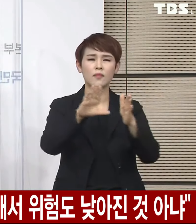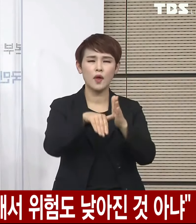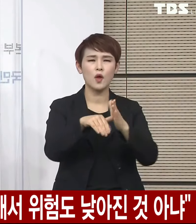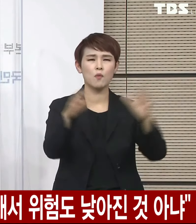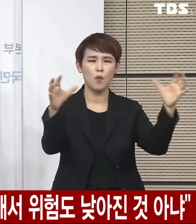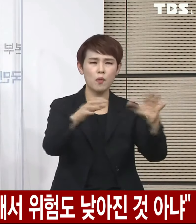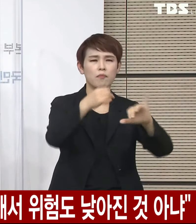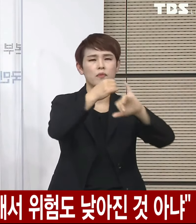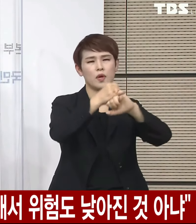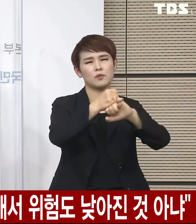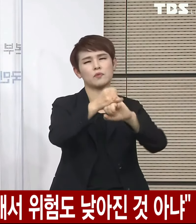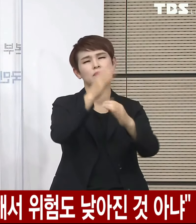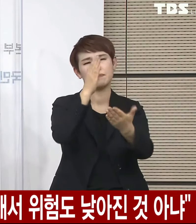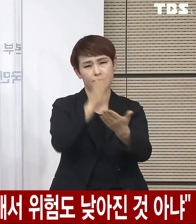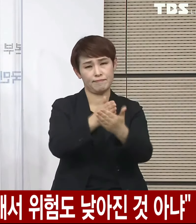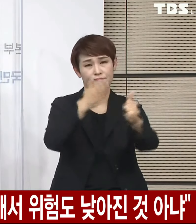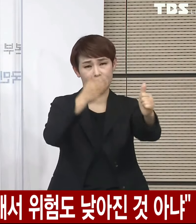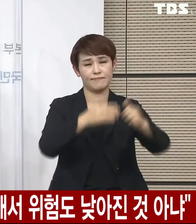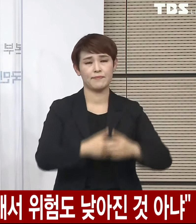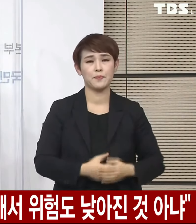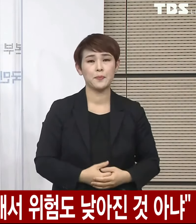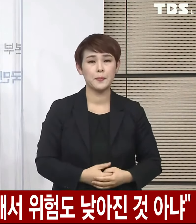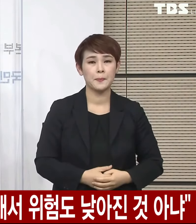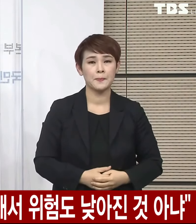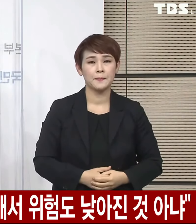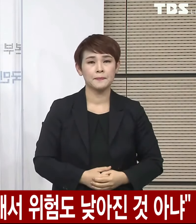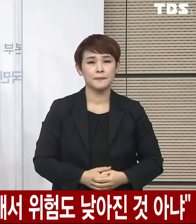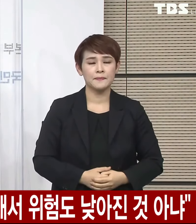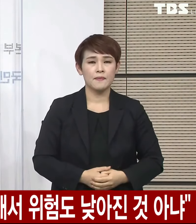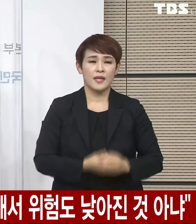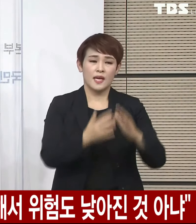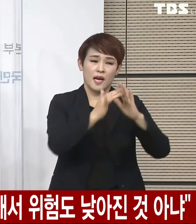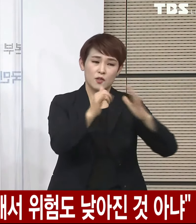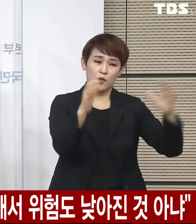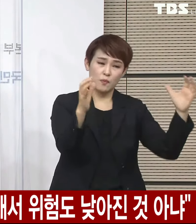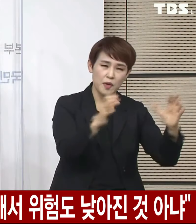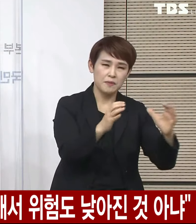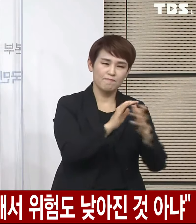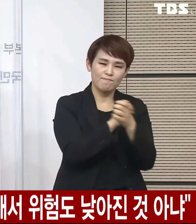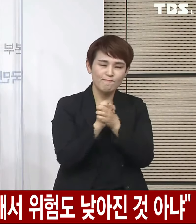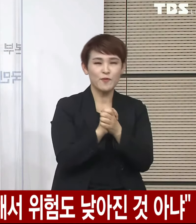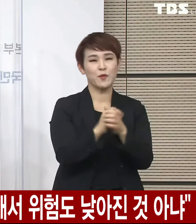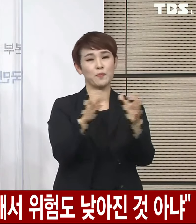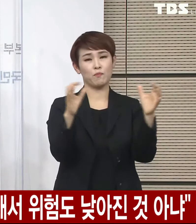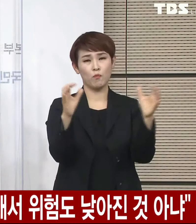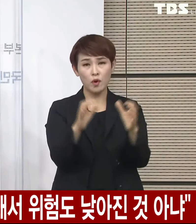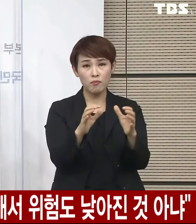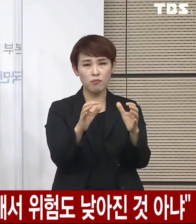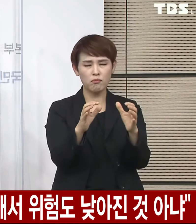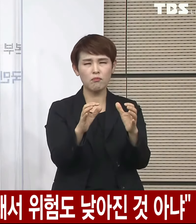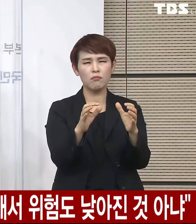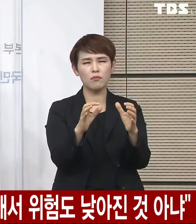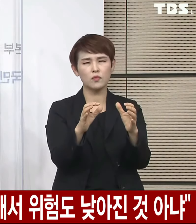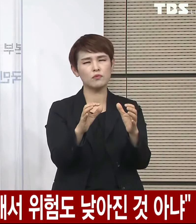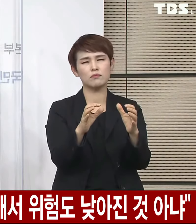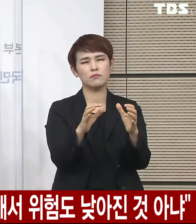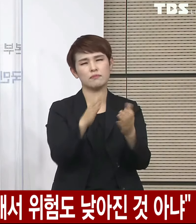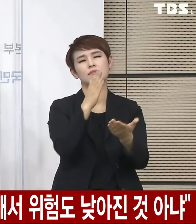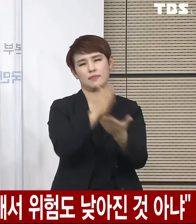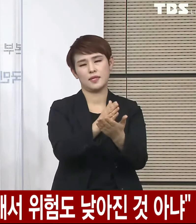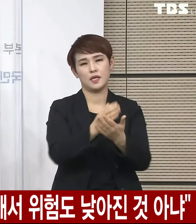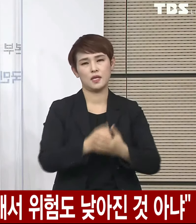자제해 주시기를 간곡히 부탁드립니다. 가족 모임, 친밀한 지인과 모임도 예외가 아니며